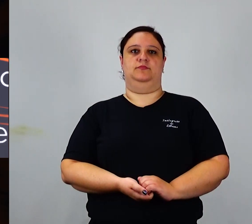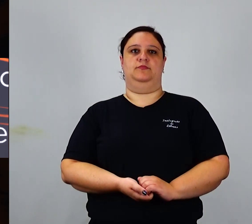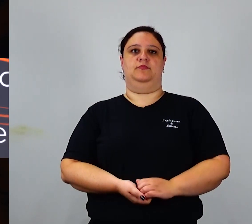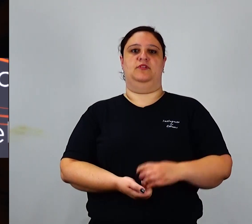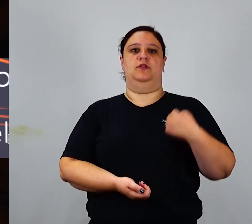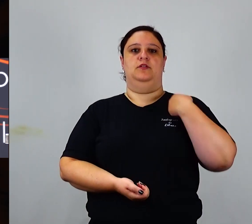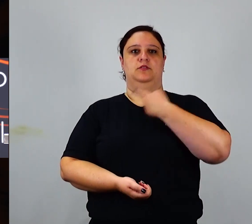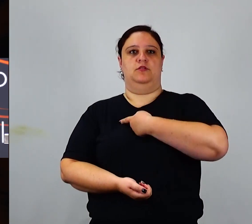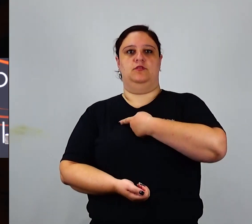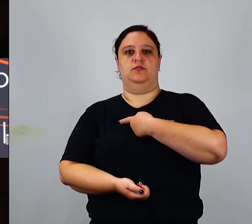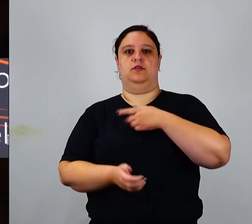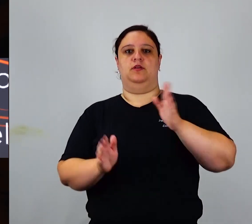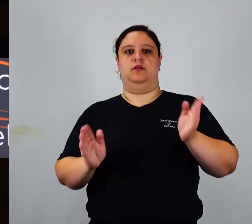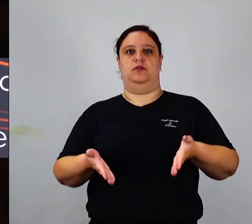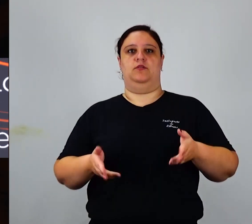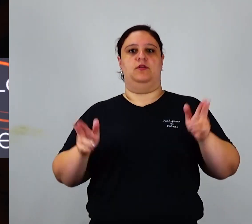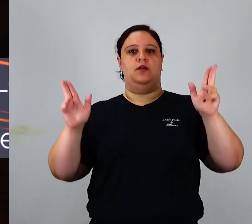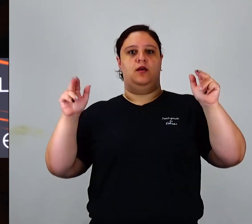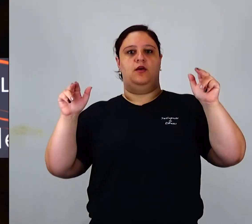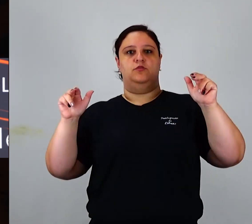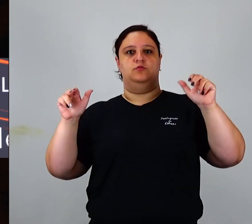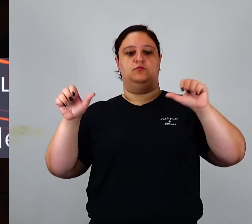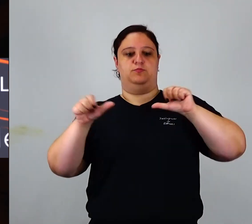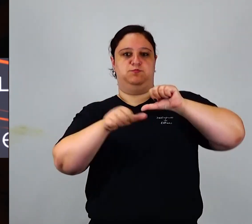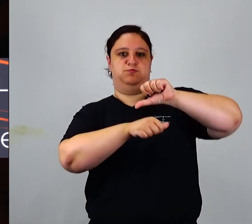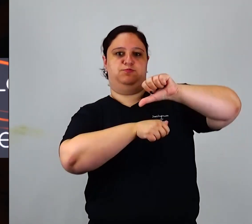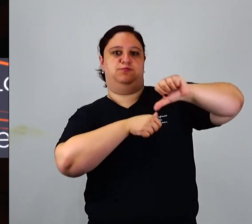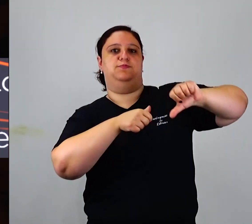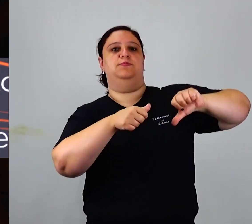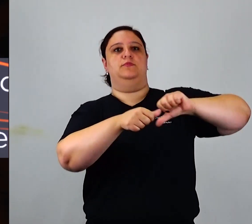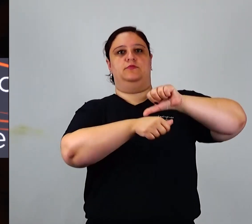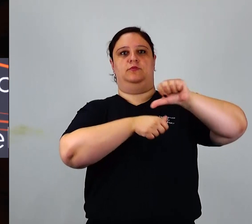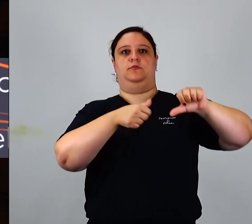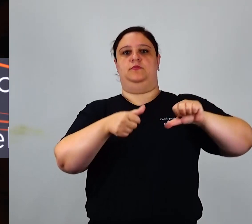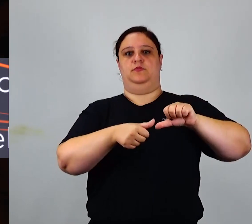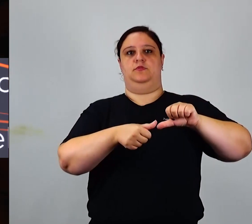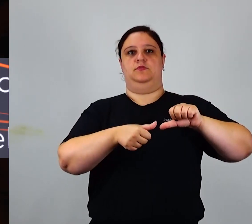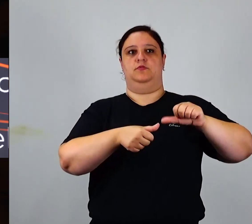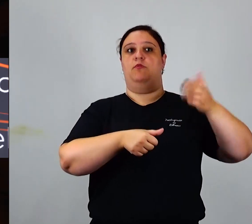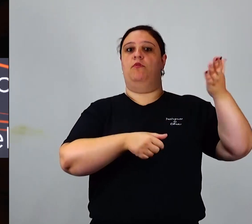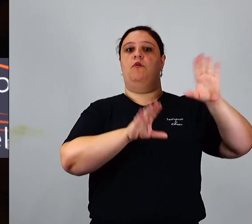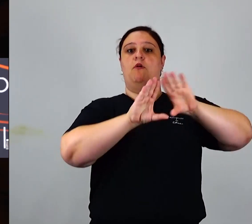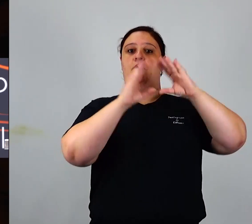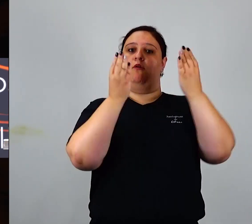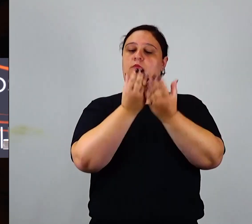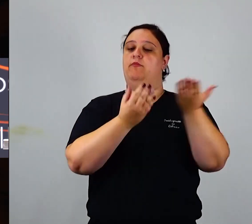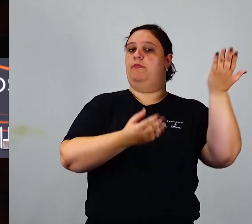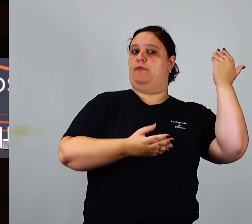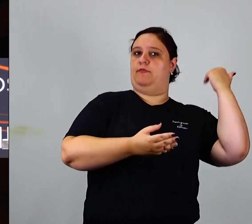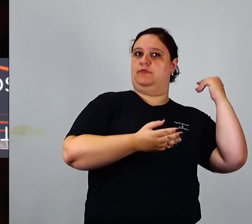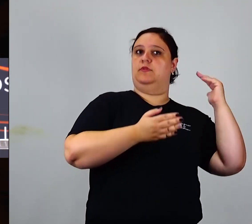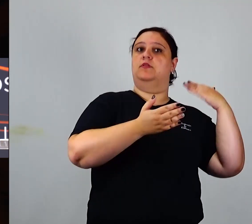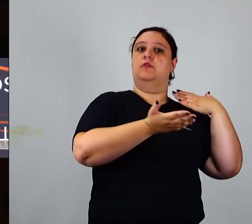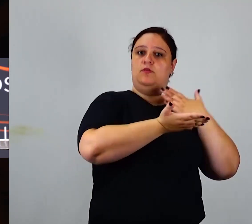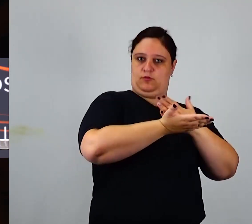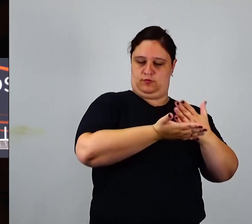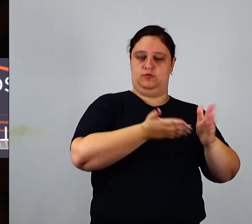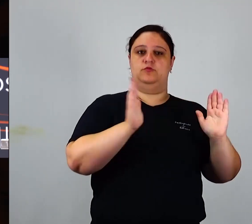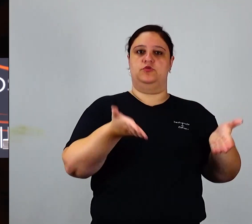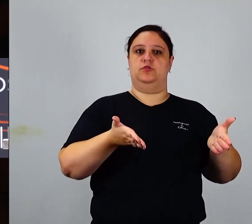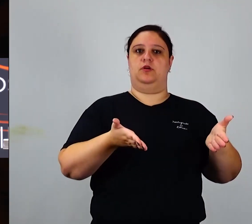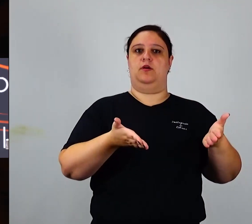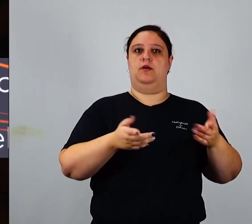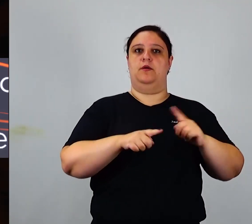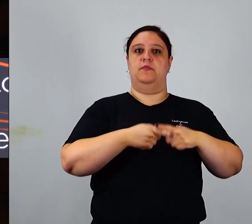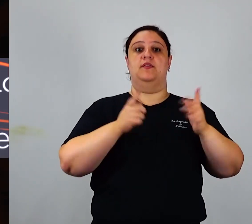estamos abordando a questão da transformação, como vimos na conferência passada, só que desta vez